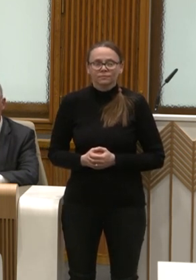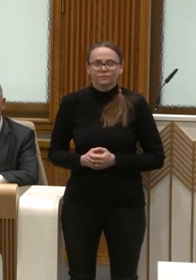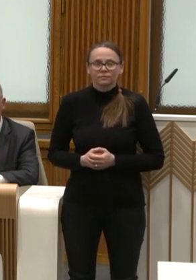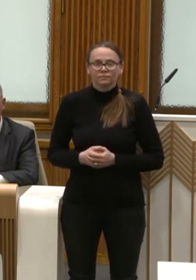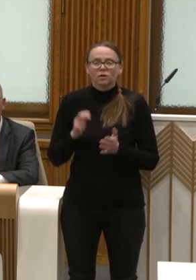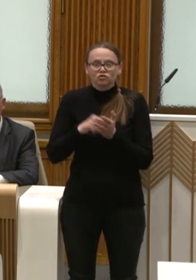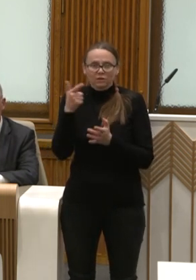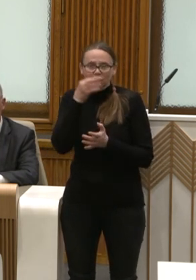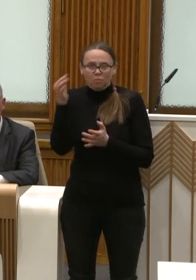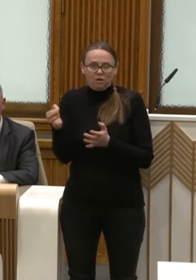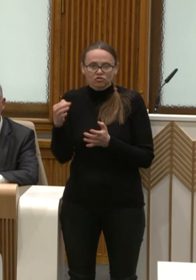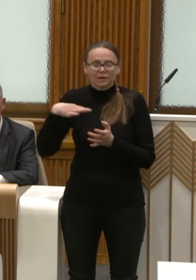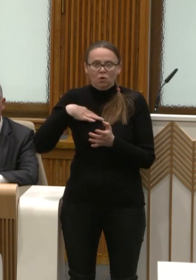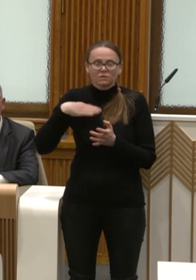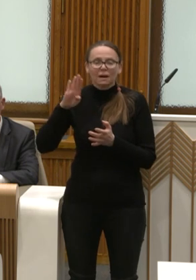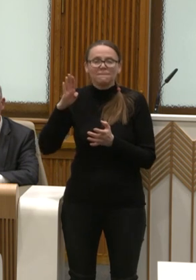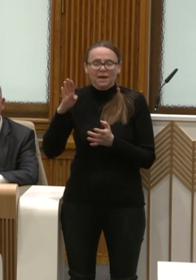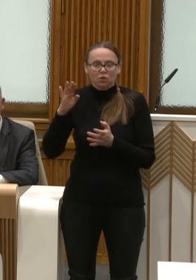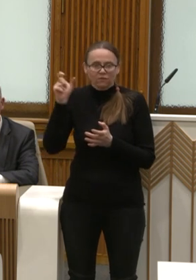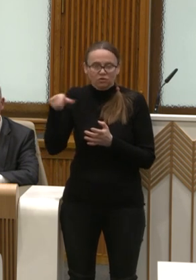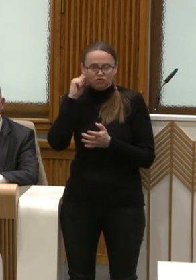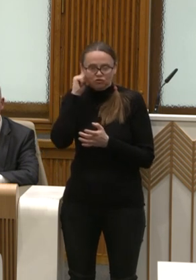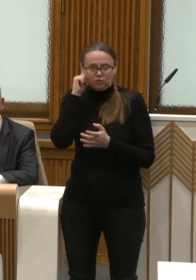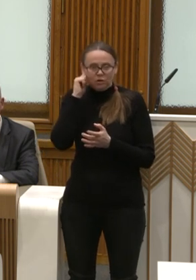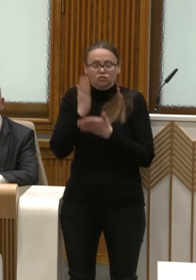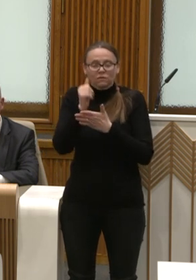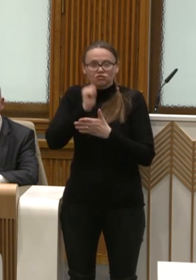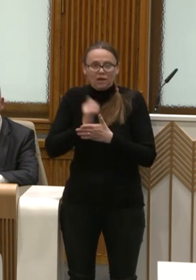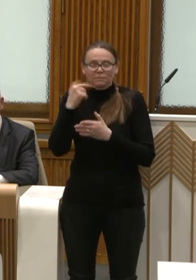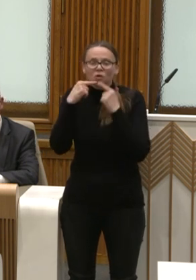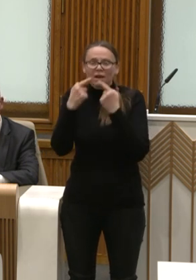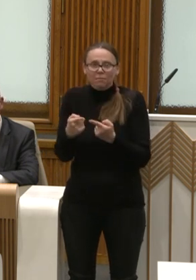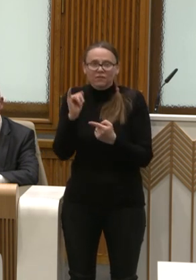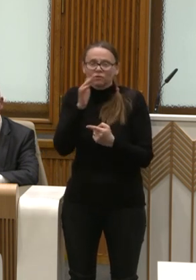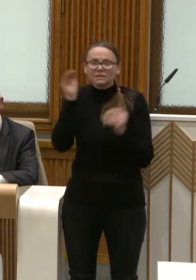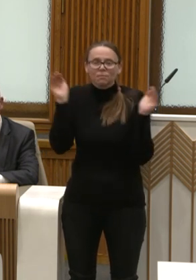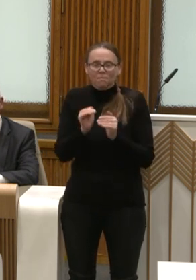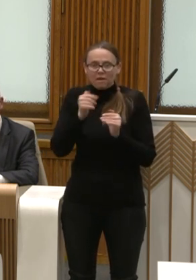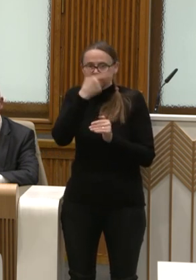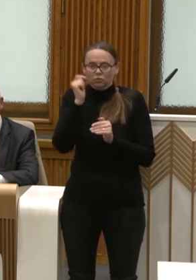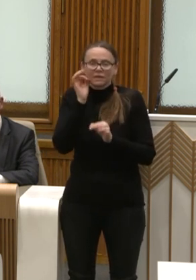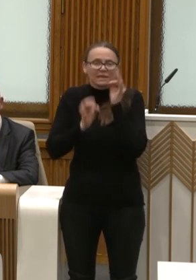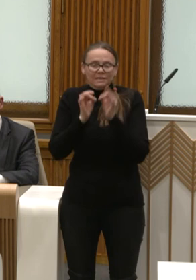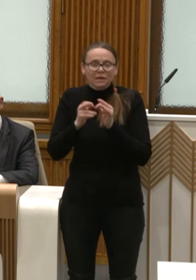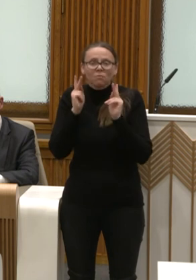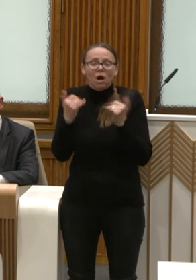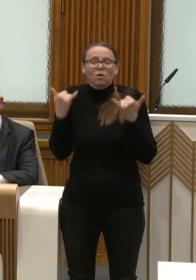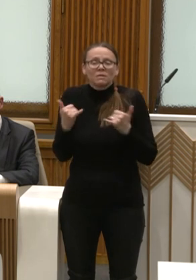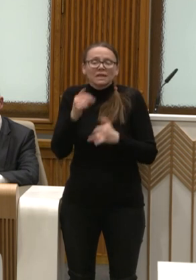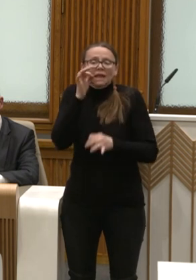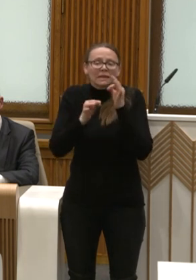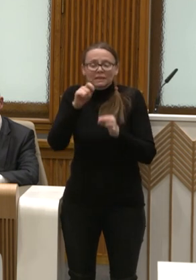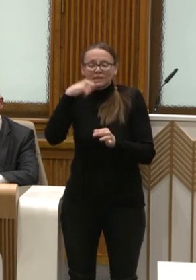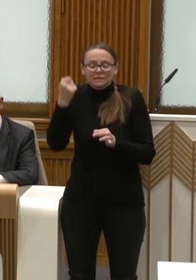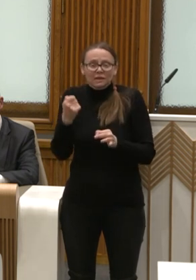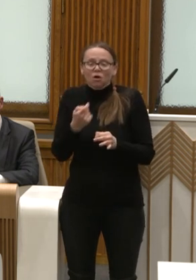Jaz imam še dve vprašanje, gospa Beović. Že včeraj je sicer bilo napovedano, da se bo manj ljudi testiralo. Kako je zdaj testirani? Koga se